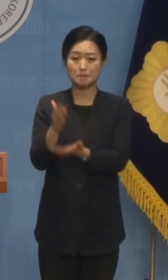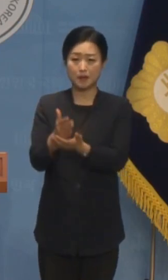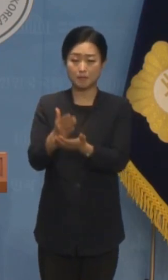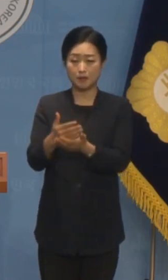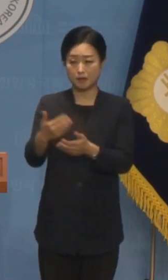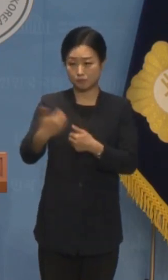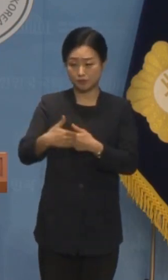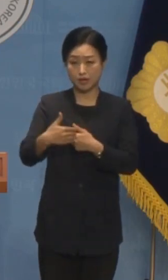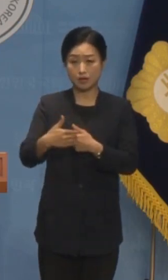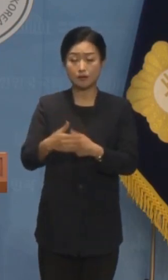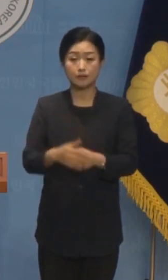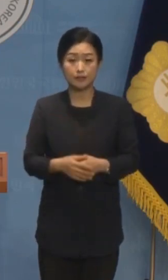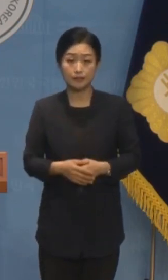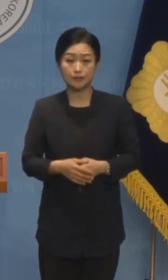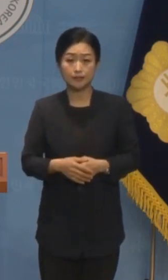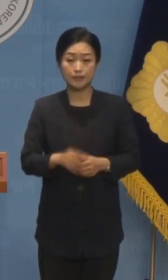것입니다.